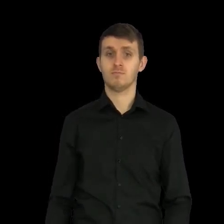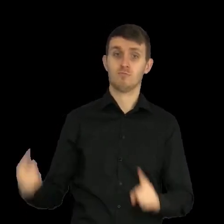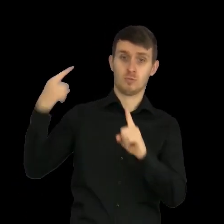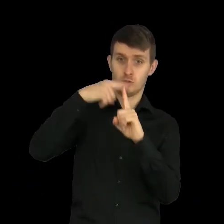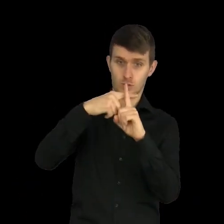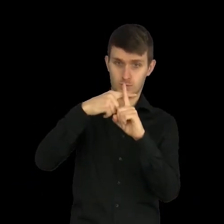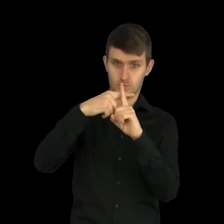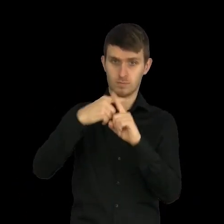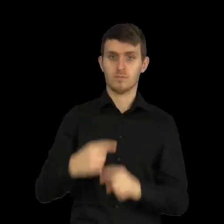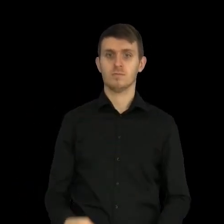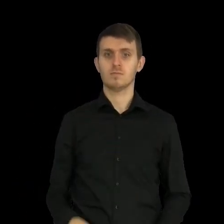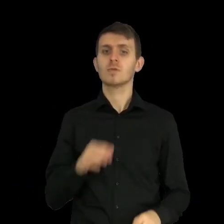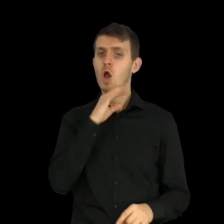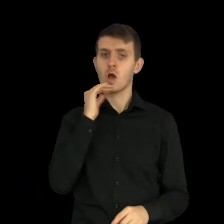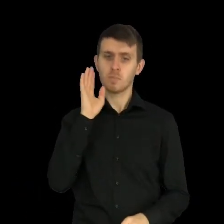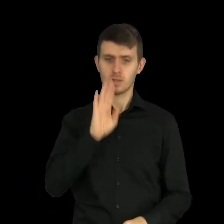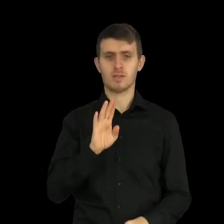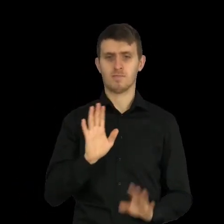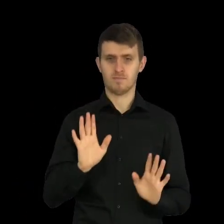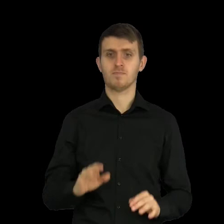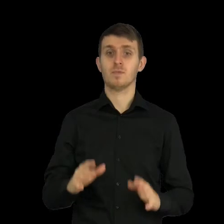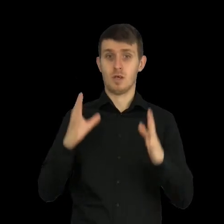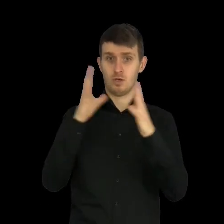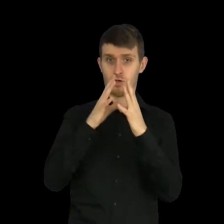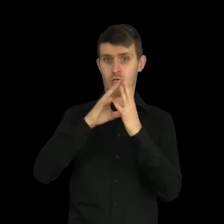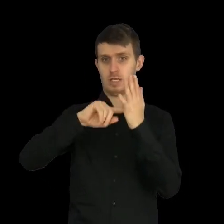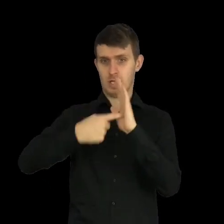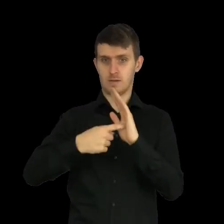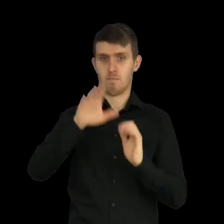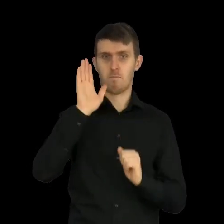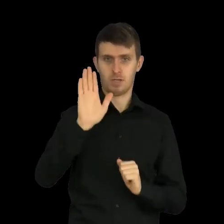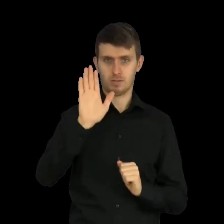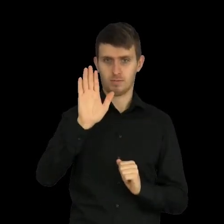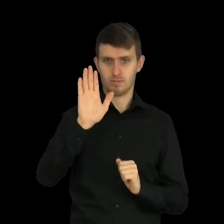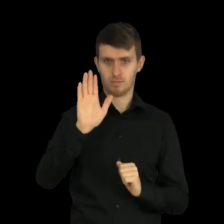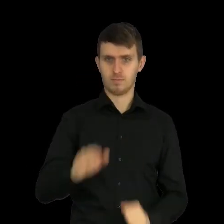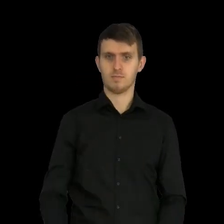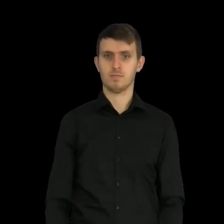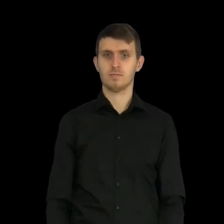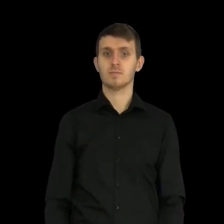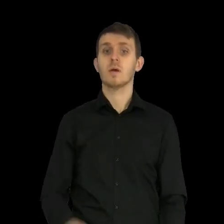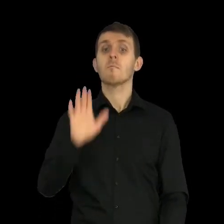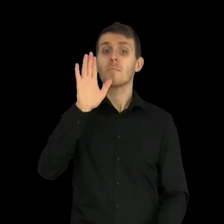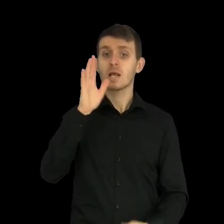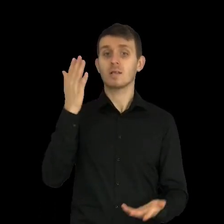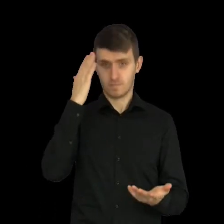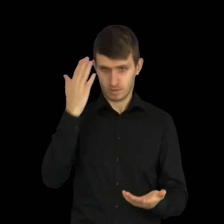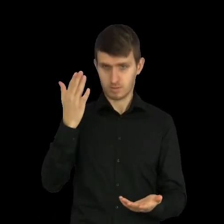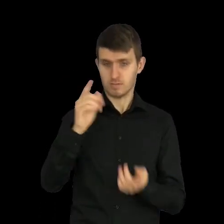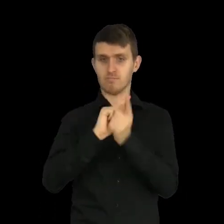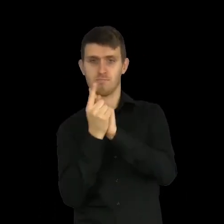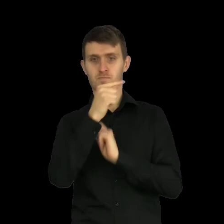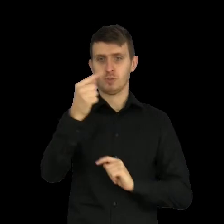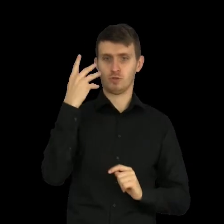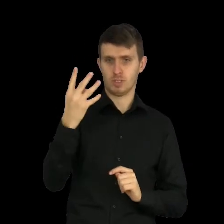7 do kwadratu, dodać, tym samym kolorem, dodać 10 razy b. Zamiast